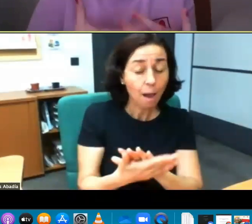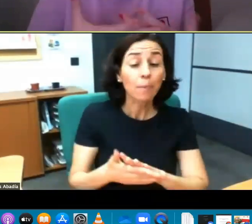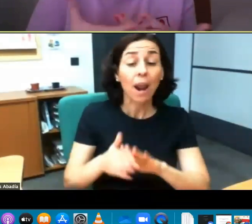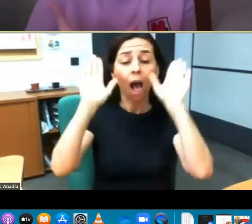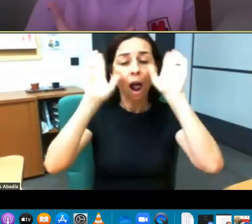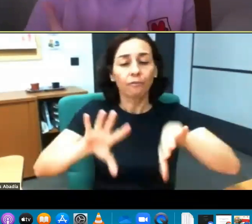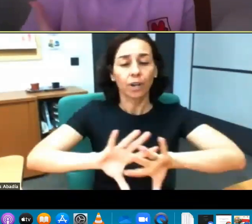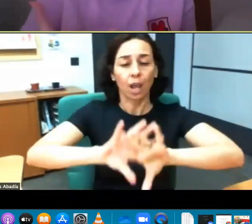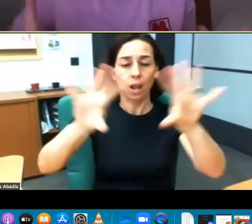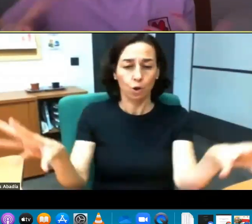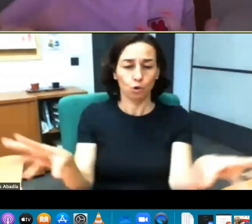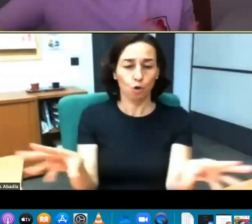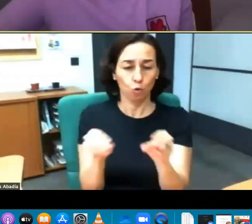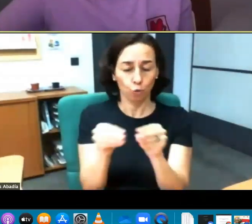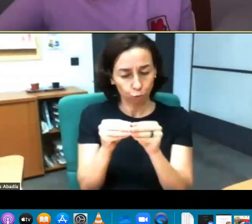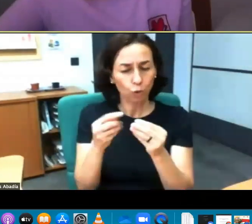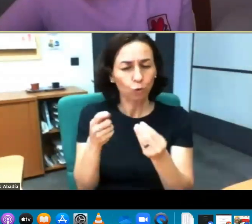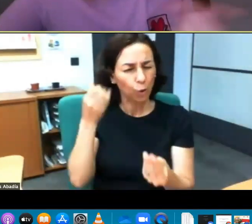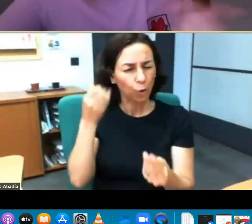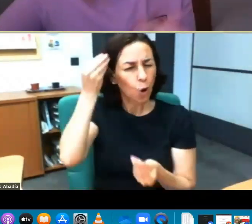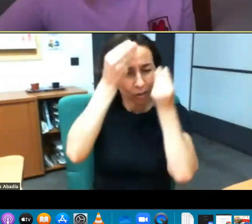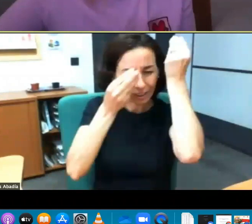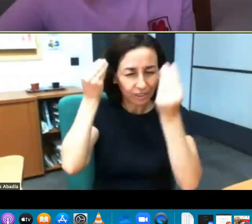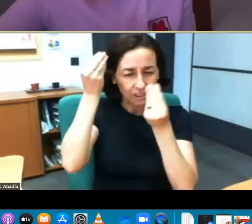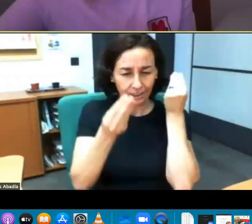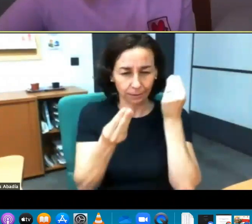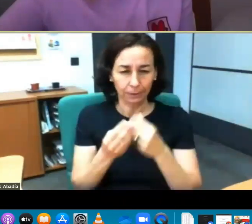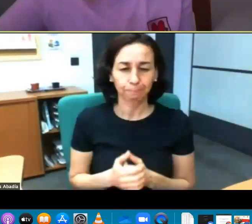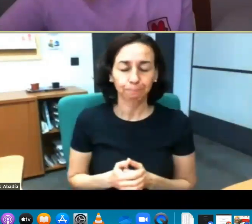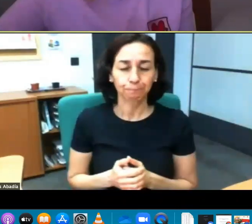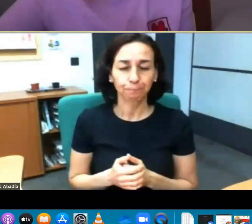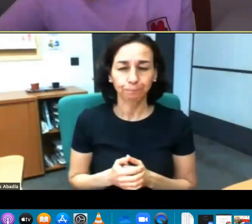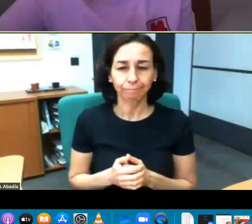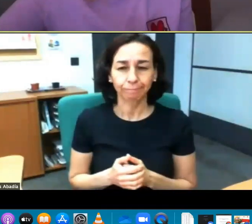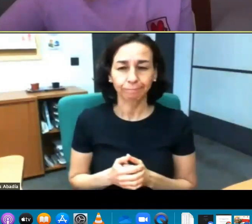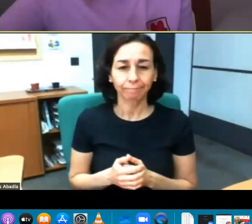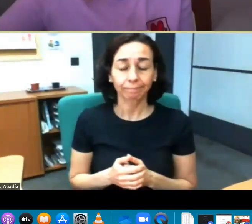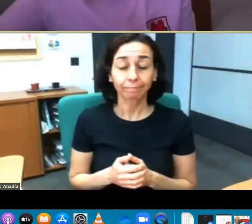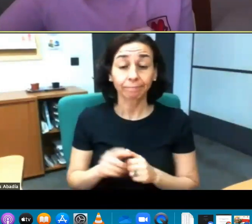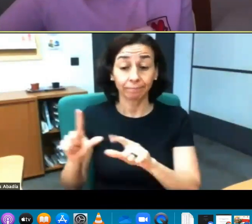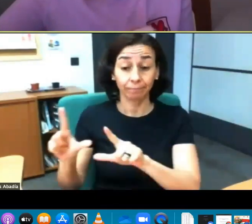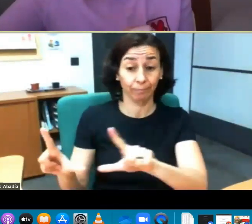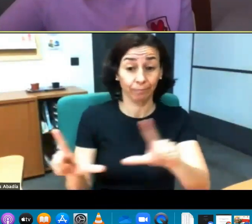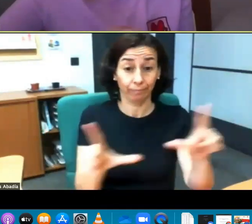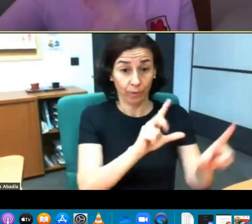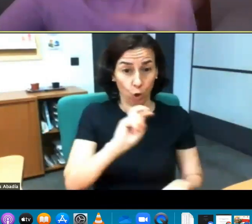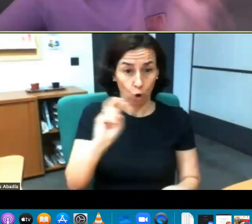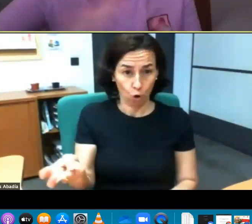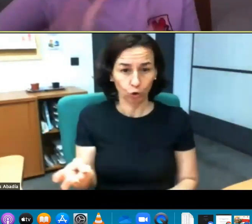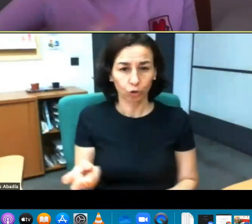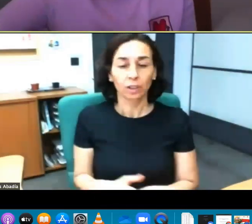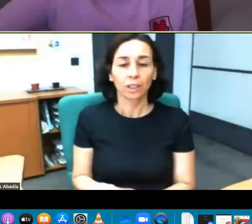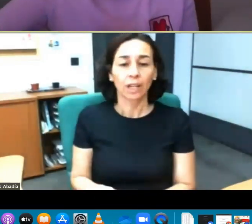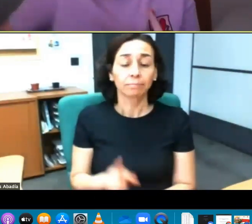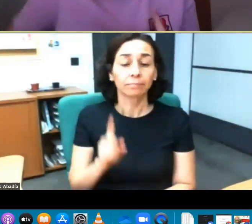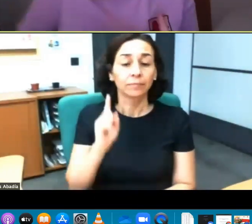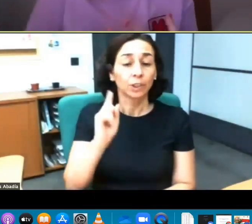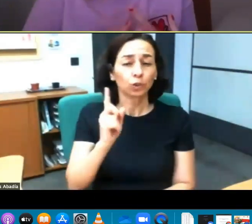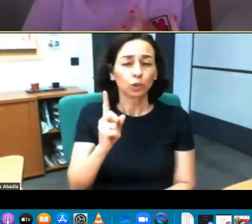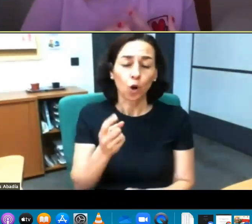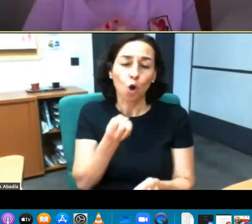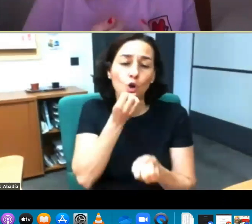y reflexiva sobre todo. En la siguiente diapositiva Bueno, simplemente por